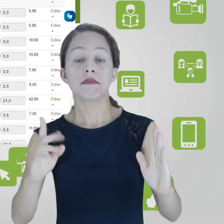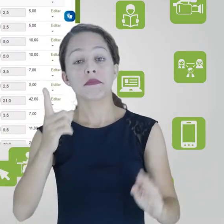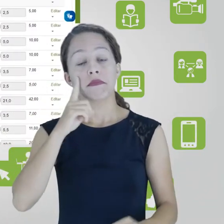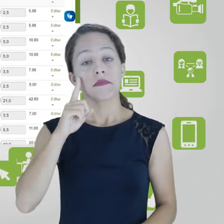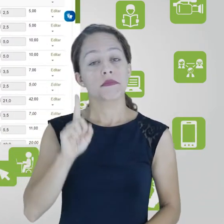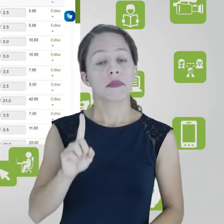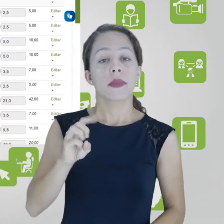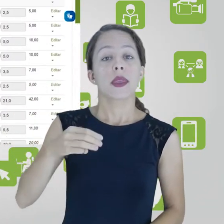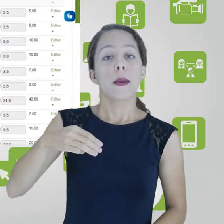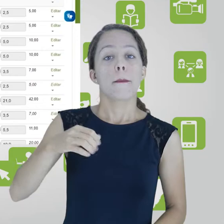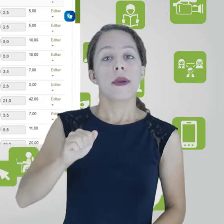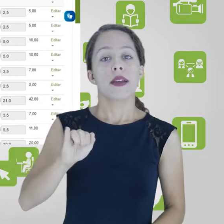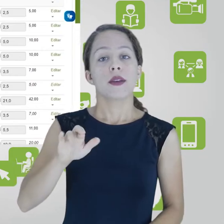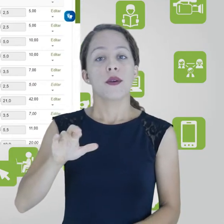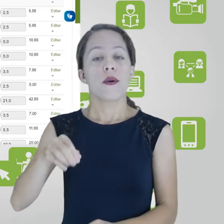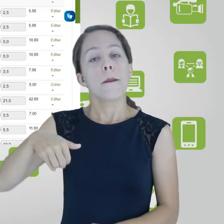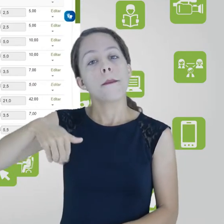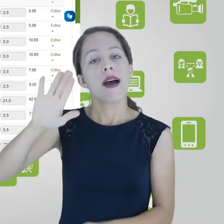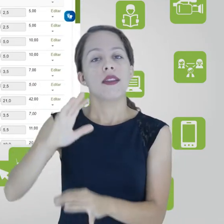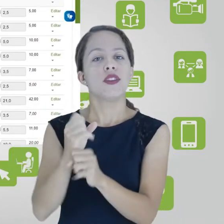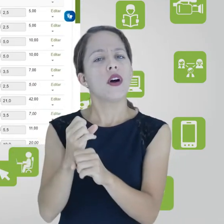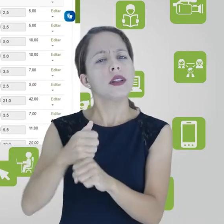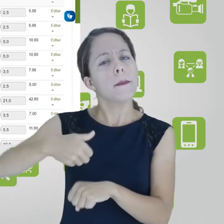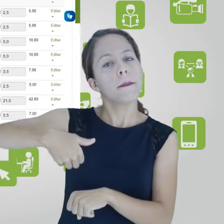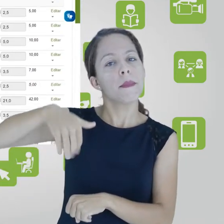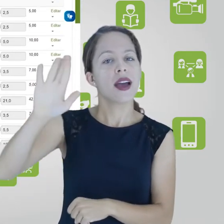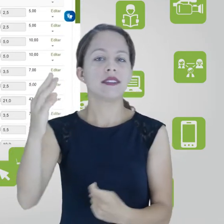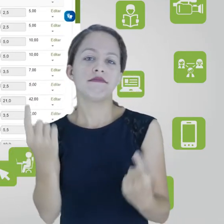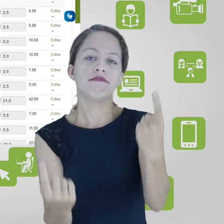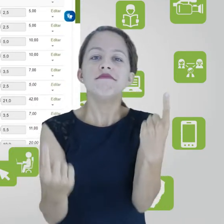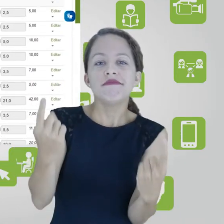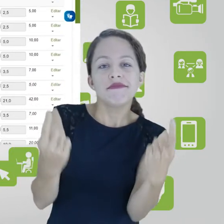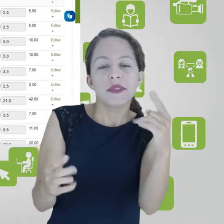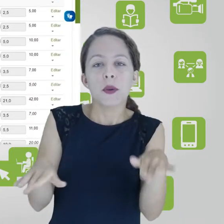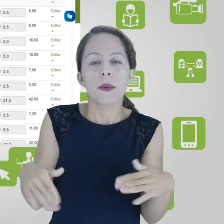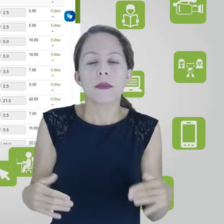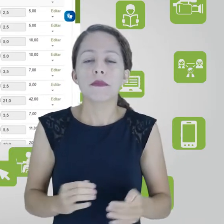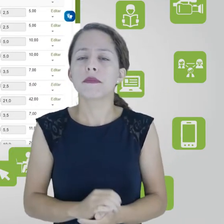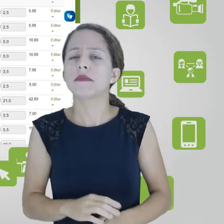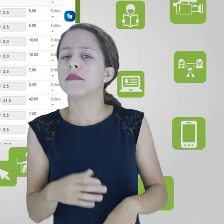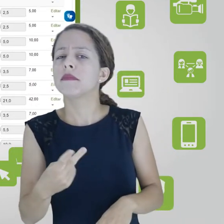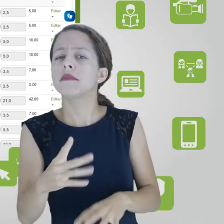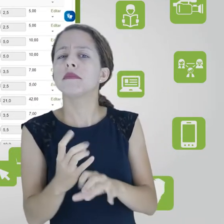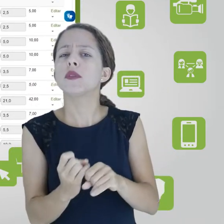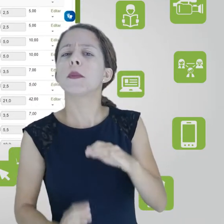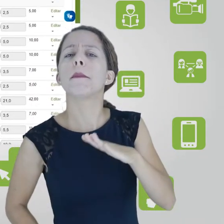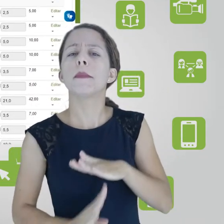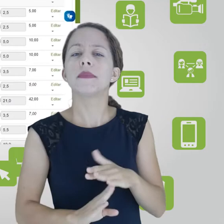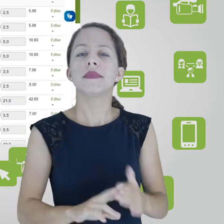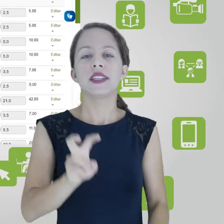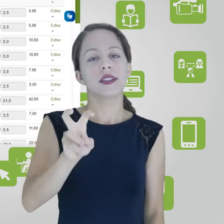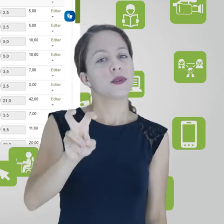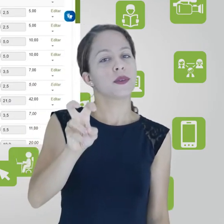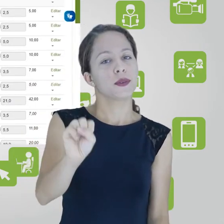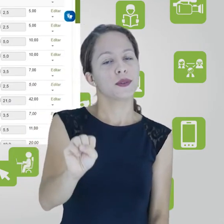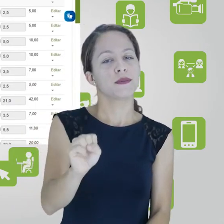Vai ser maior nota. Tudo bem. E o